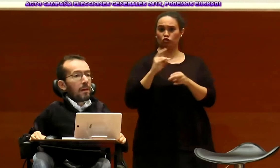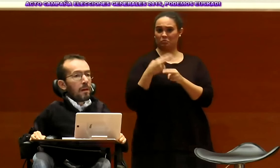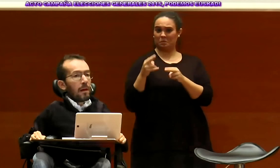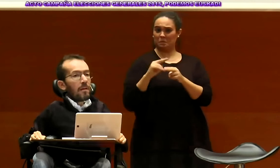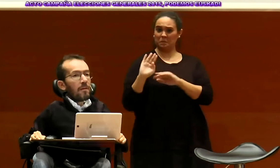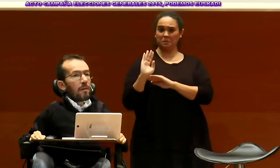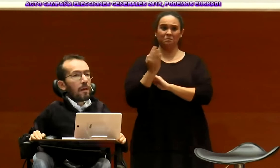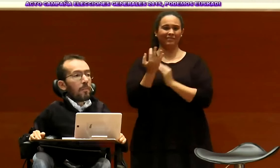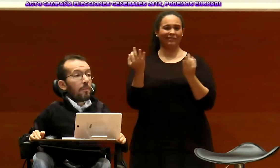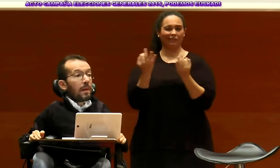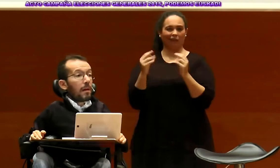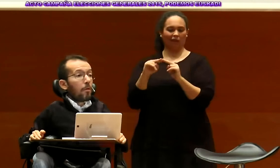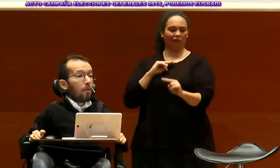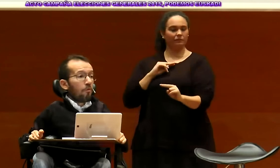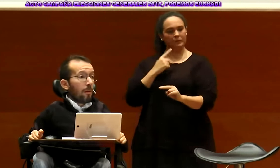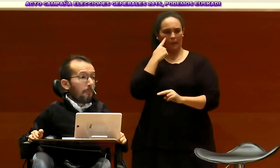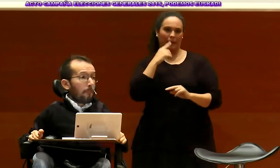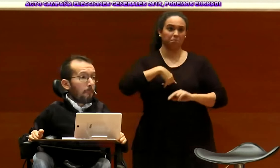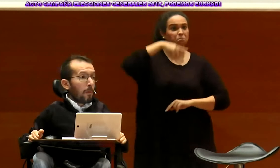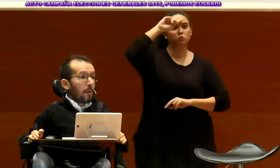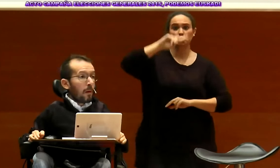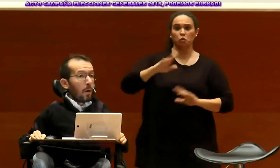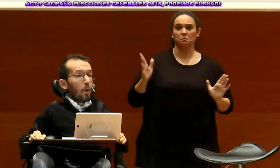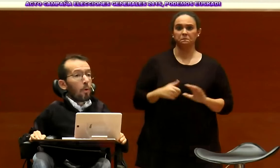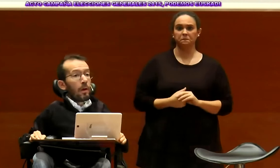plantean es, pues mira, no lo sé.